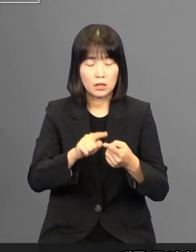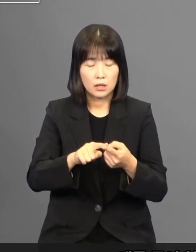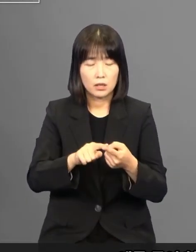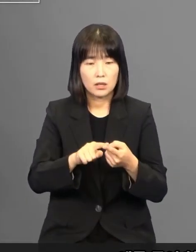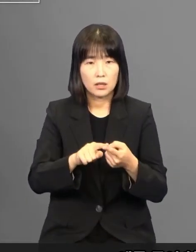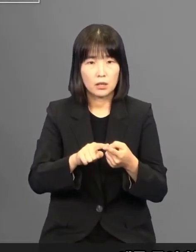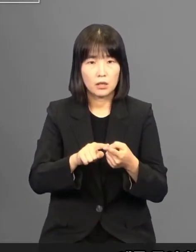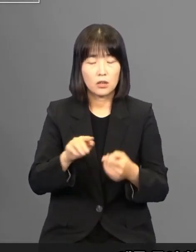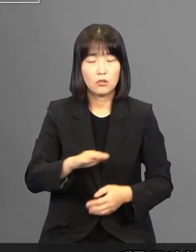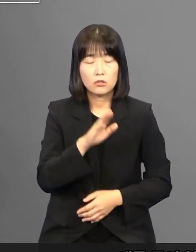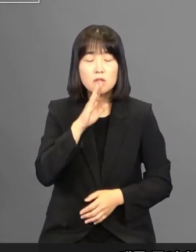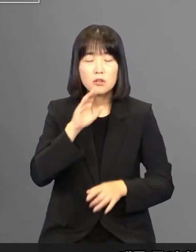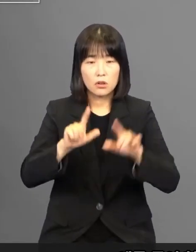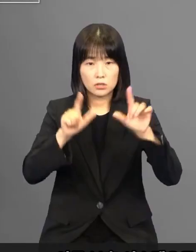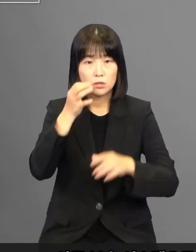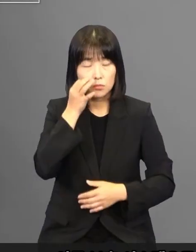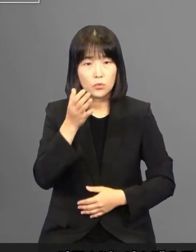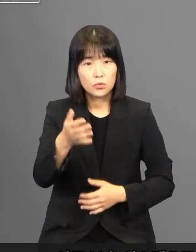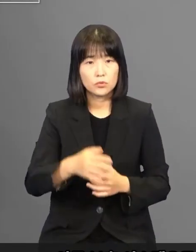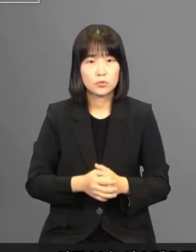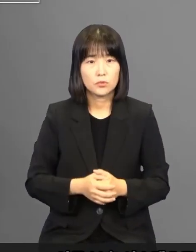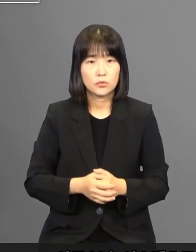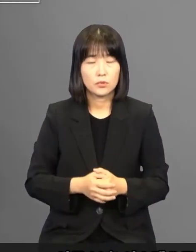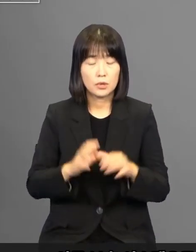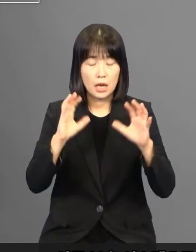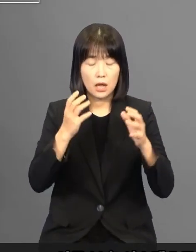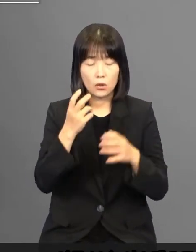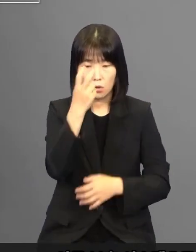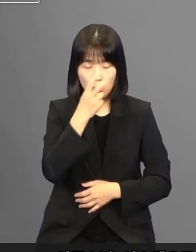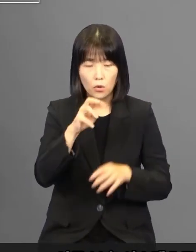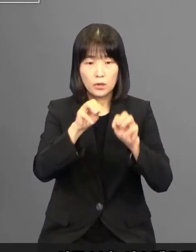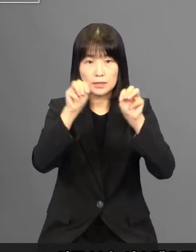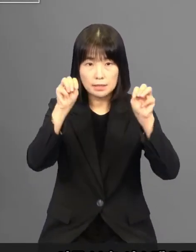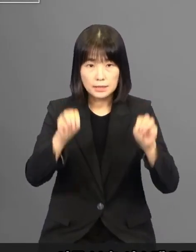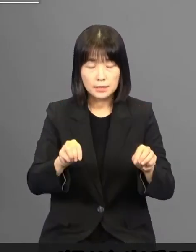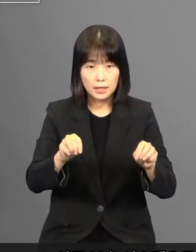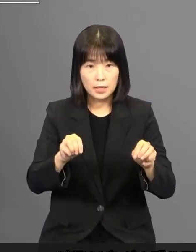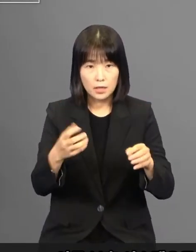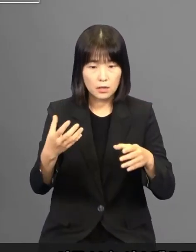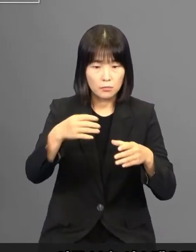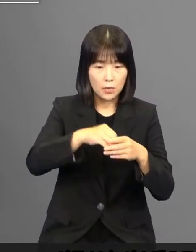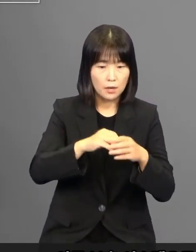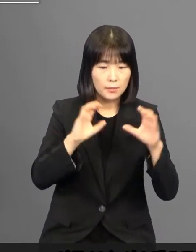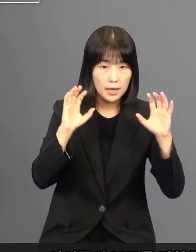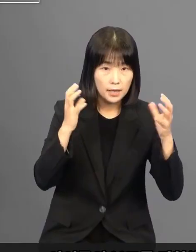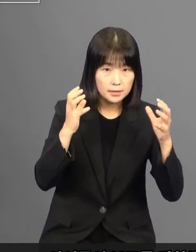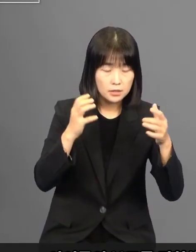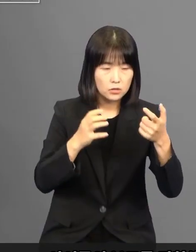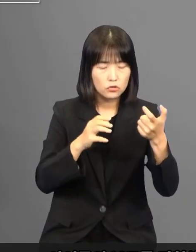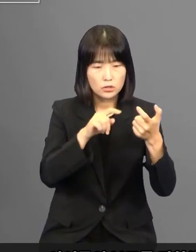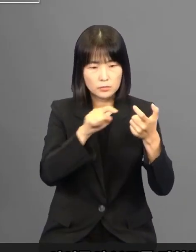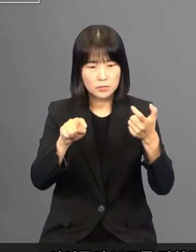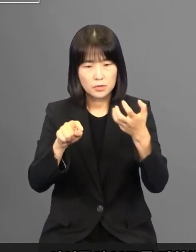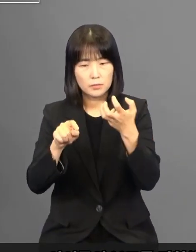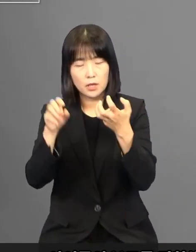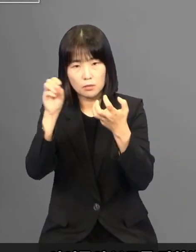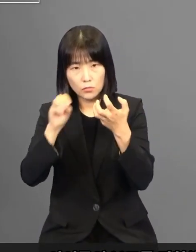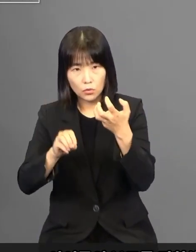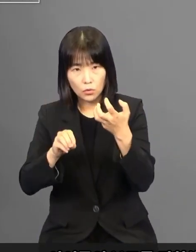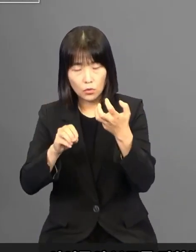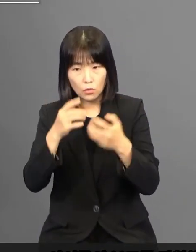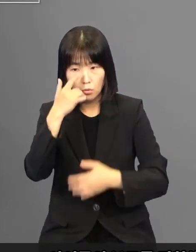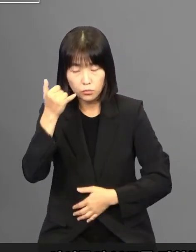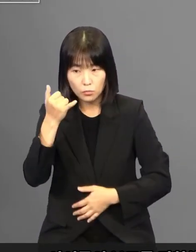들어 현대사의 연구에 의하면 아동 보호 시스템으로 들어가는 한 60%에서 80%의 아이들의